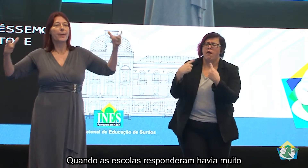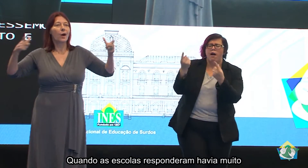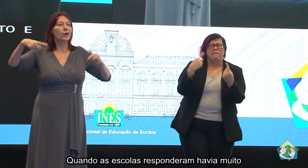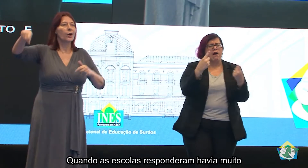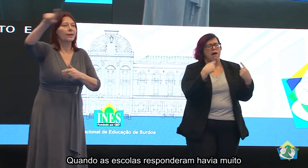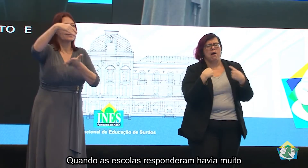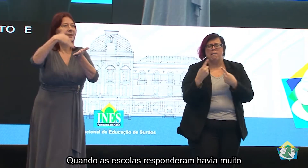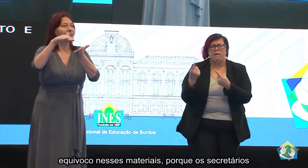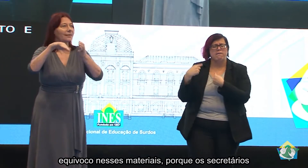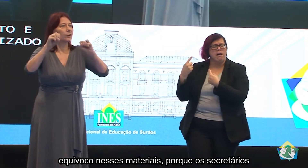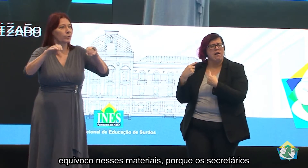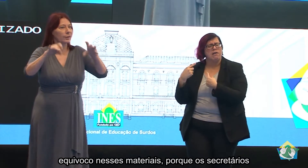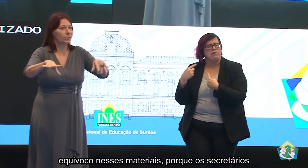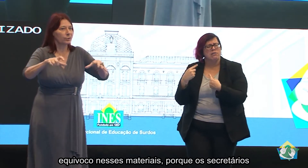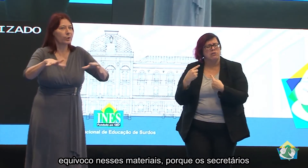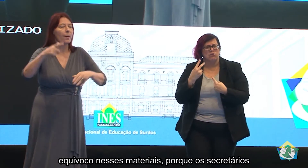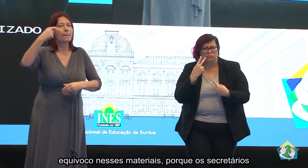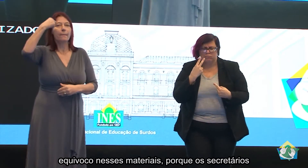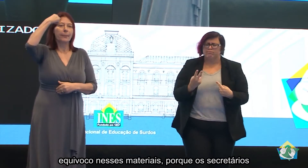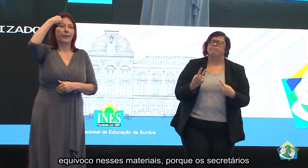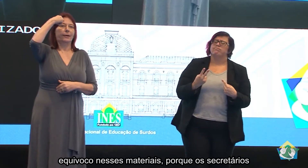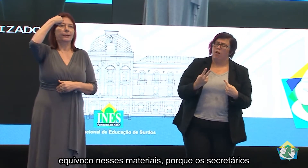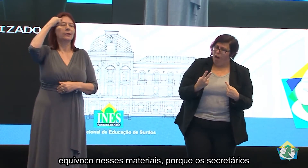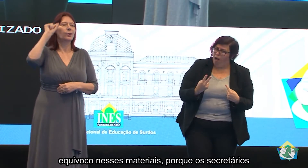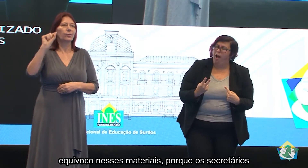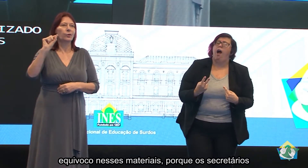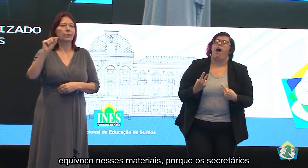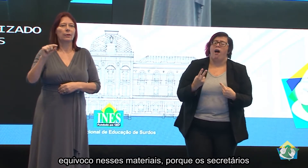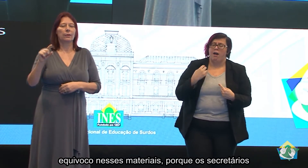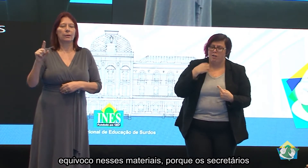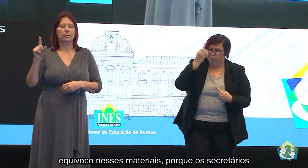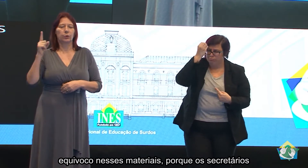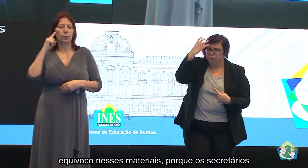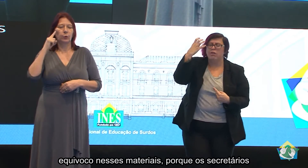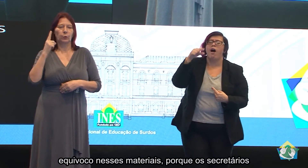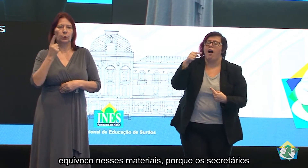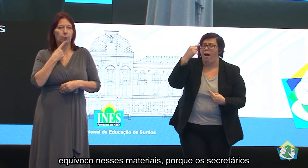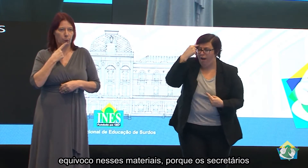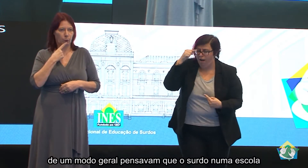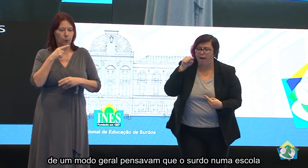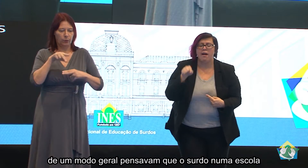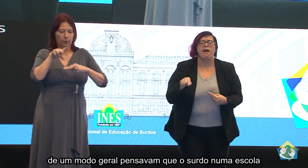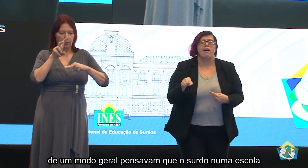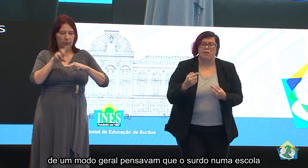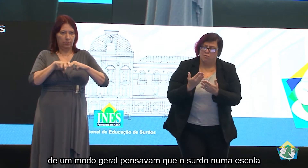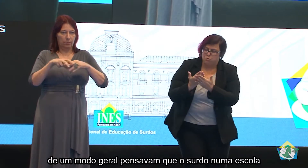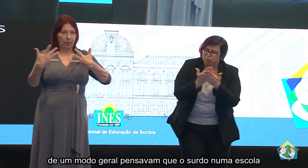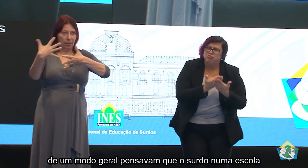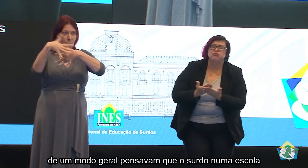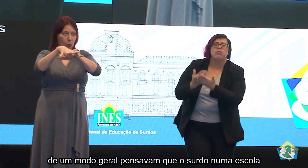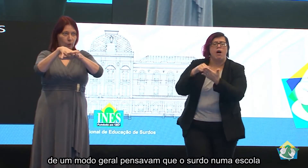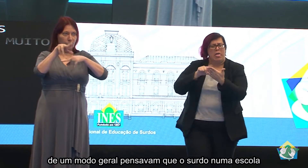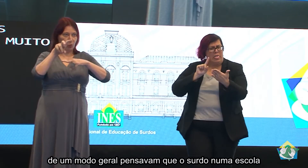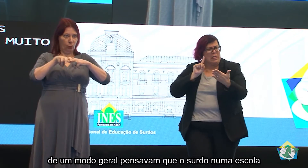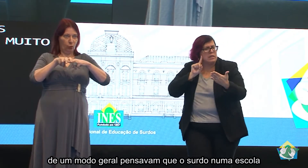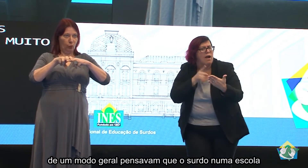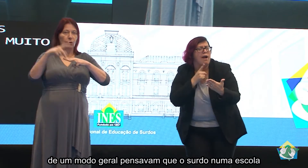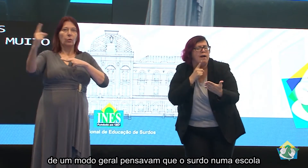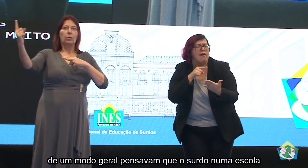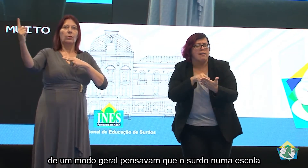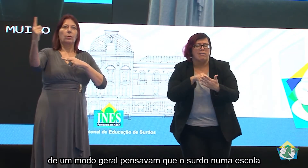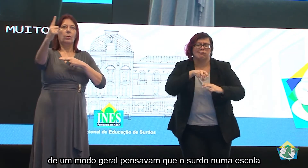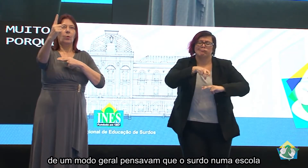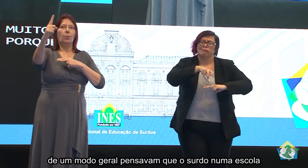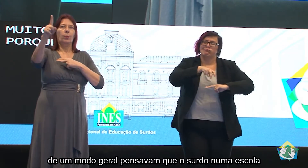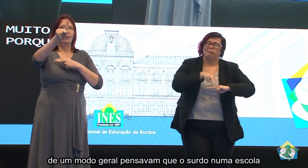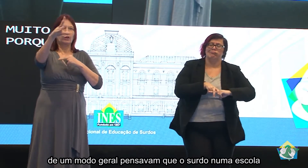escolas responderam, havia muito equívoco nesses materiais, porque os secretários, de um modo geral, pensavam que